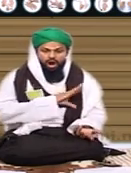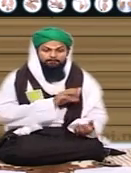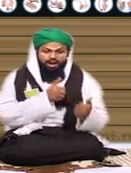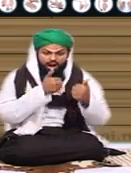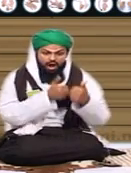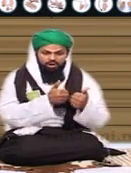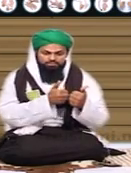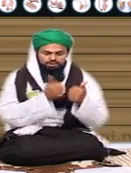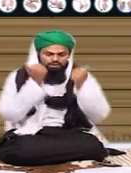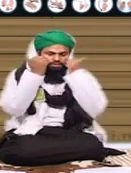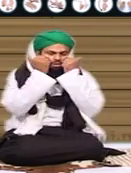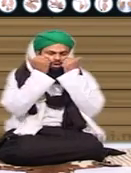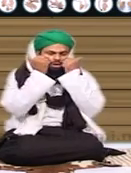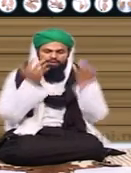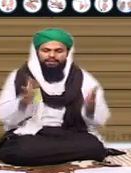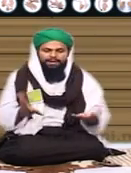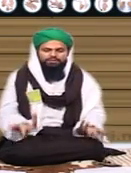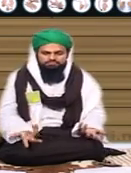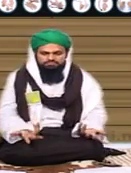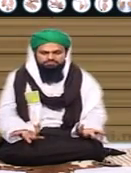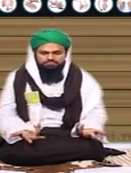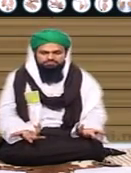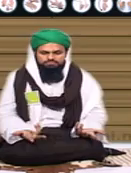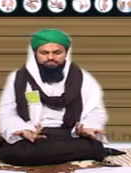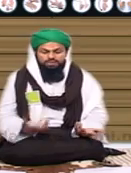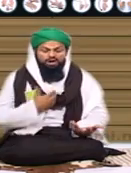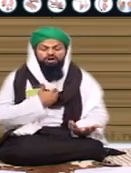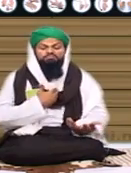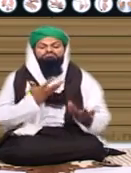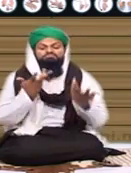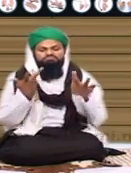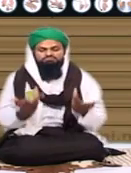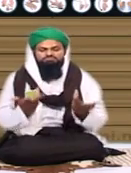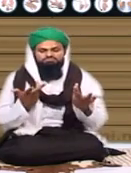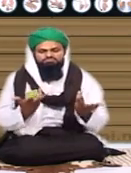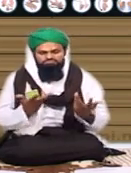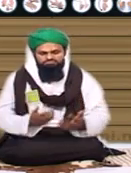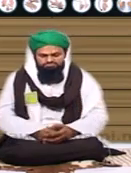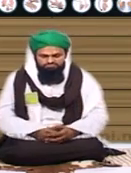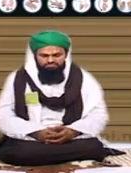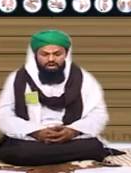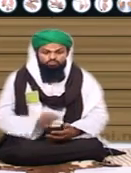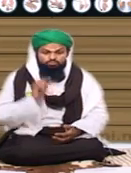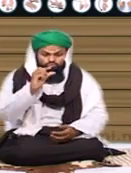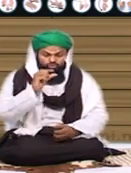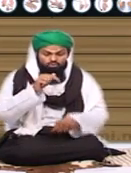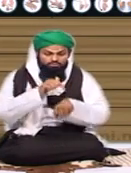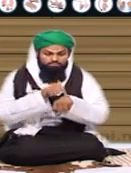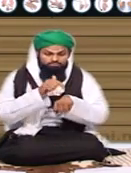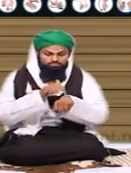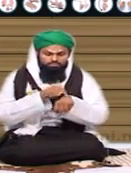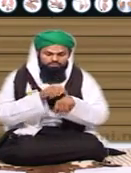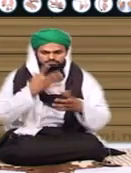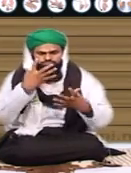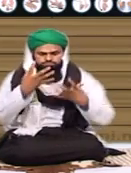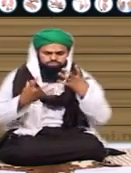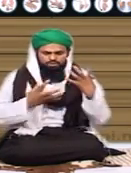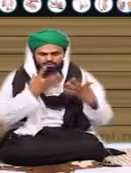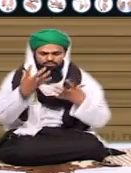ہوئی، حسن عمل کی ٹھنڈک ہمارے ساتھ نہ ہوئی، تو ہمارا کیا؟ یہاں تھوڑی دیر ہم گزارا نہیں